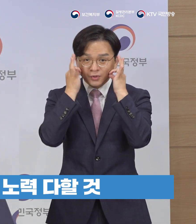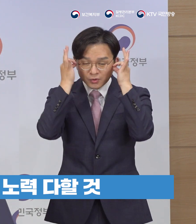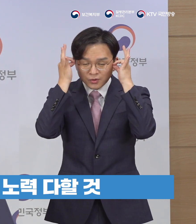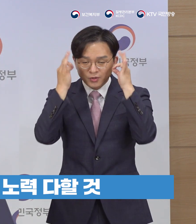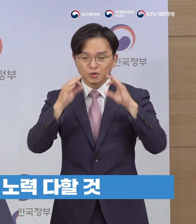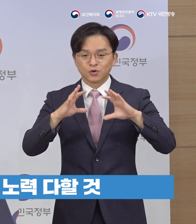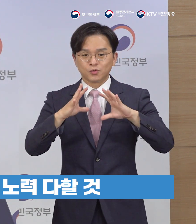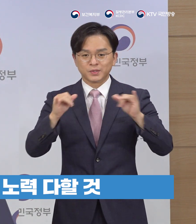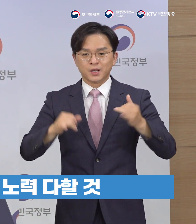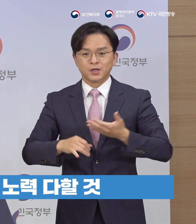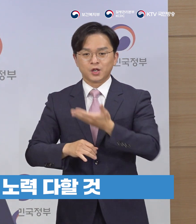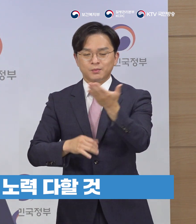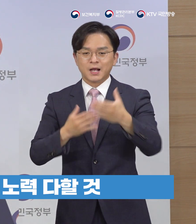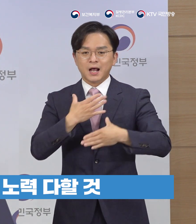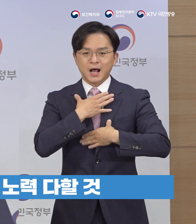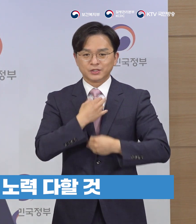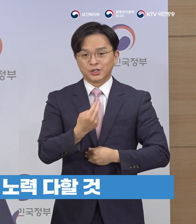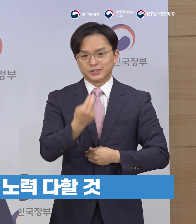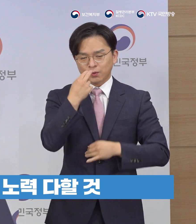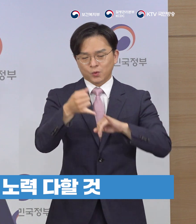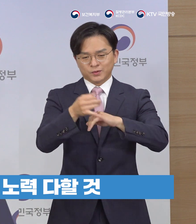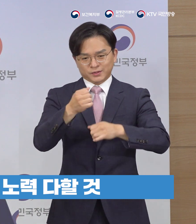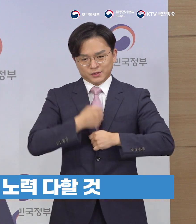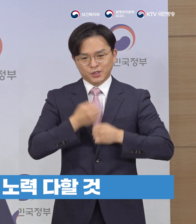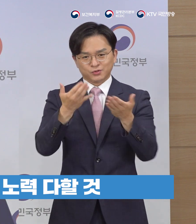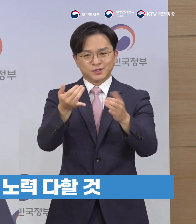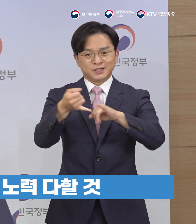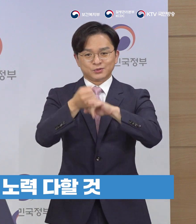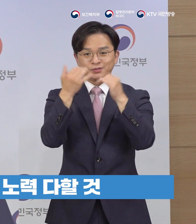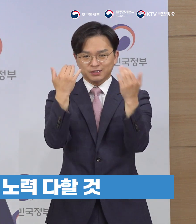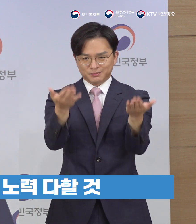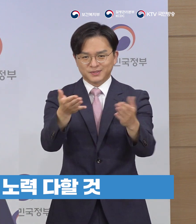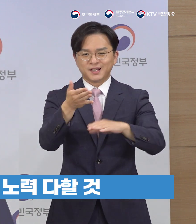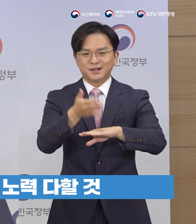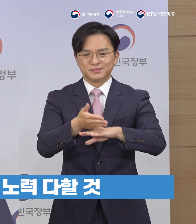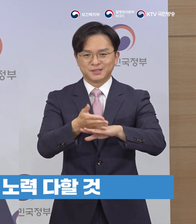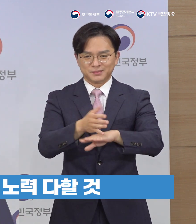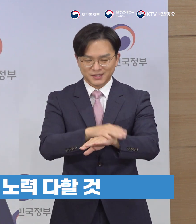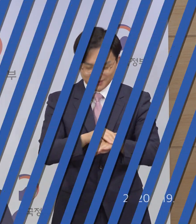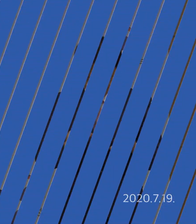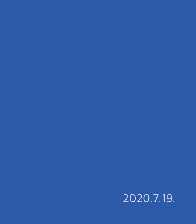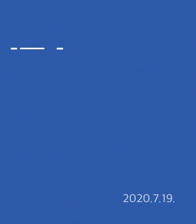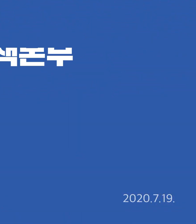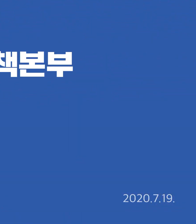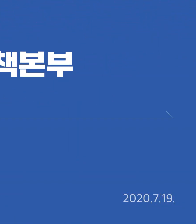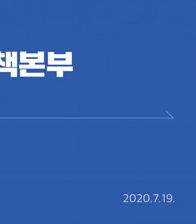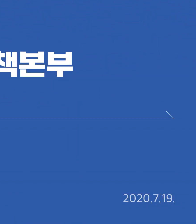다해 국민 모두의 안전과 생명을 보호하겠습니다. 감사합니다.